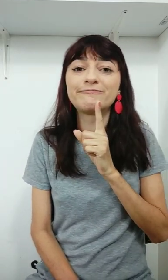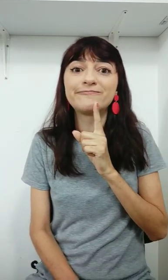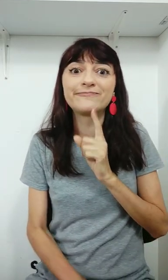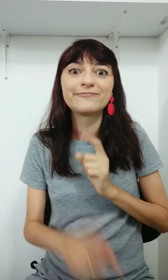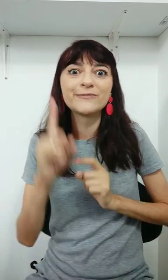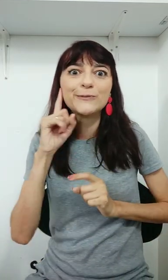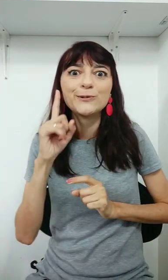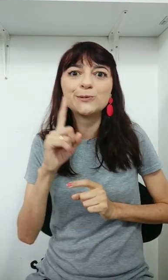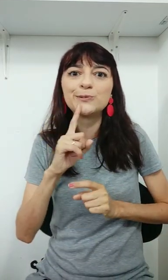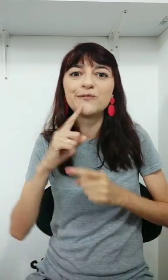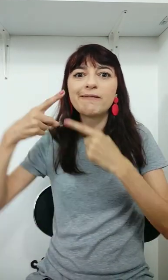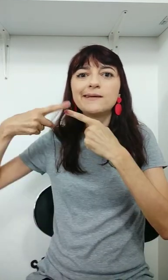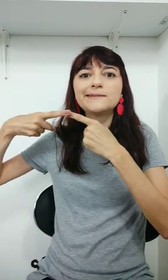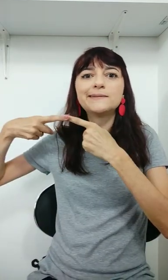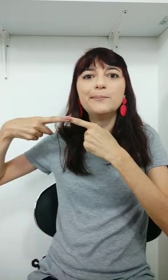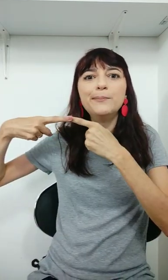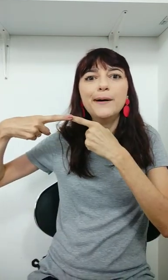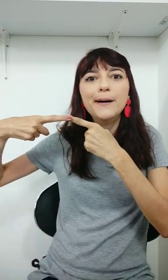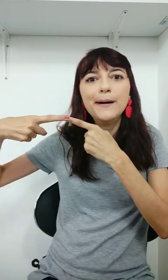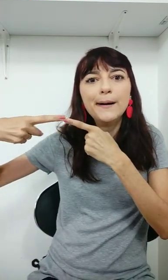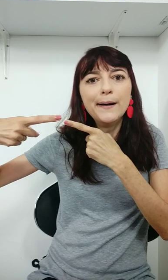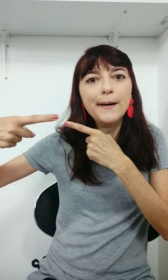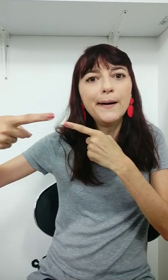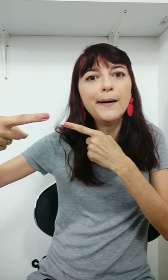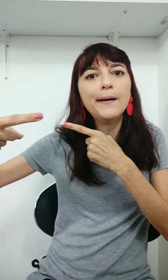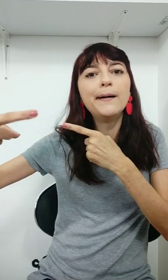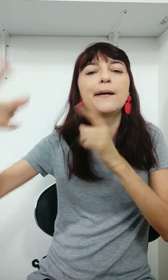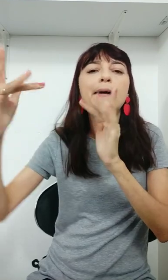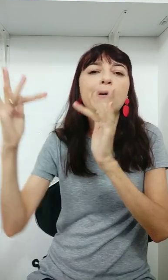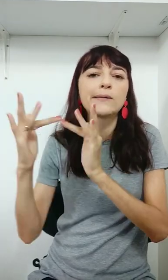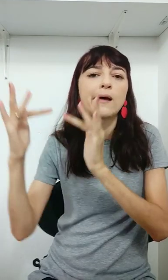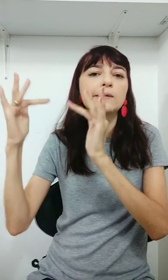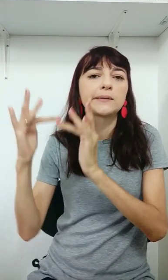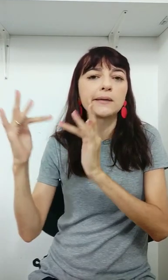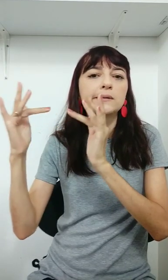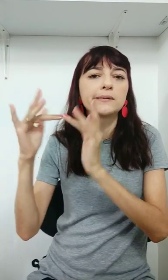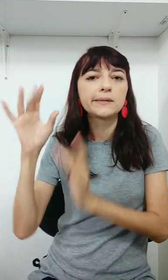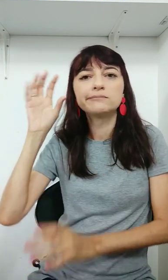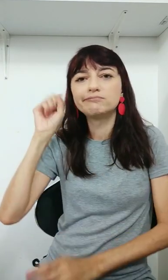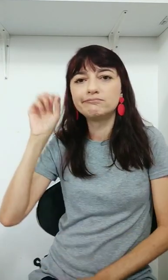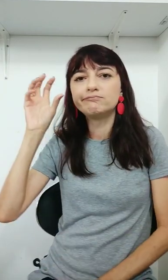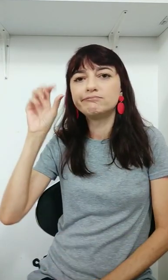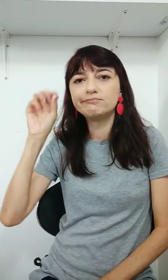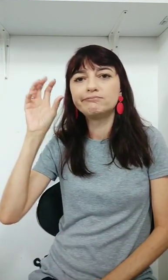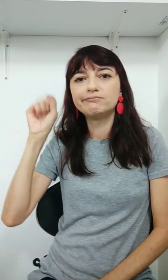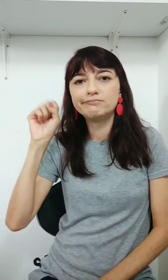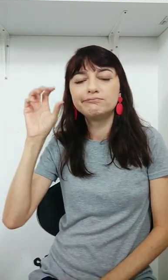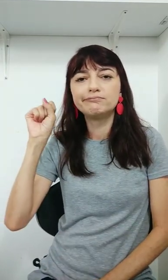esse sentimento. Em relação às associações de surdo, tá bom? Às vezes